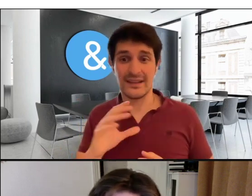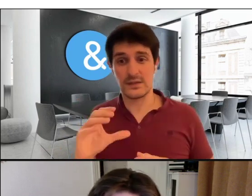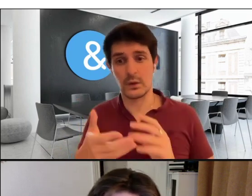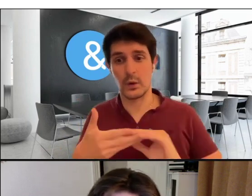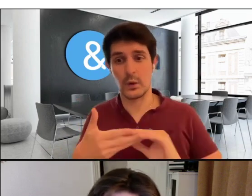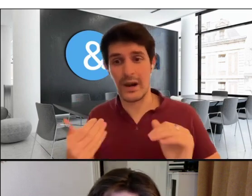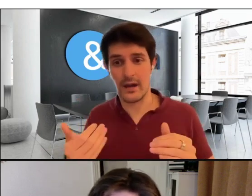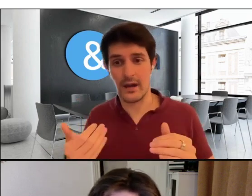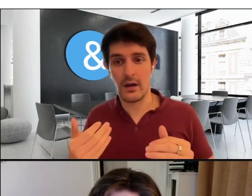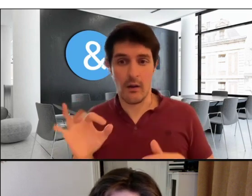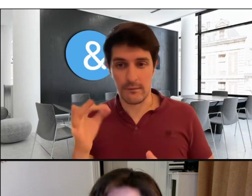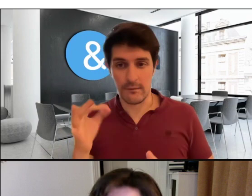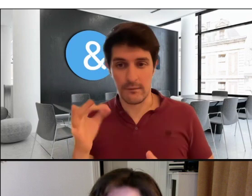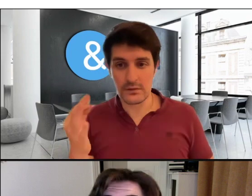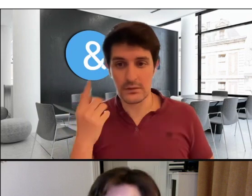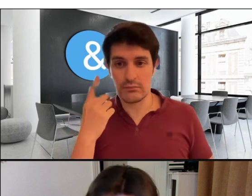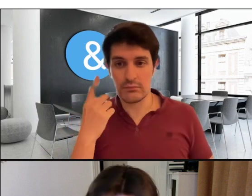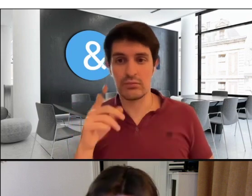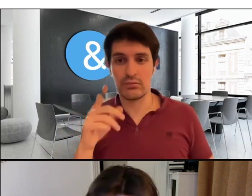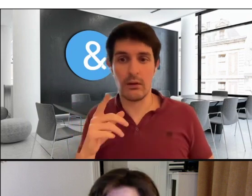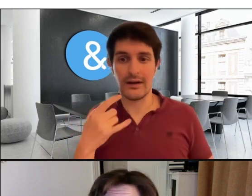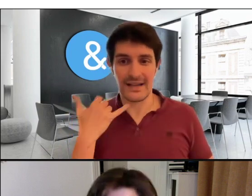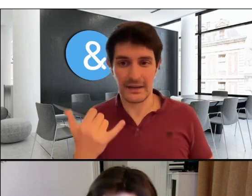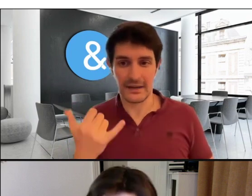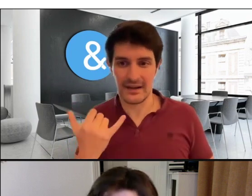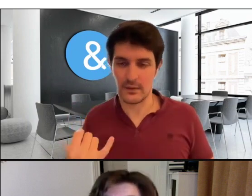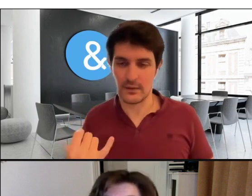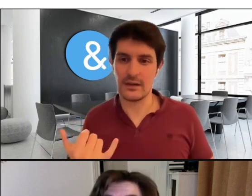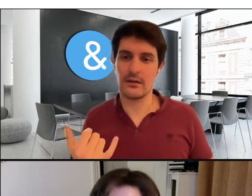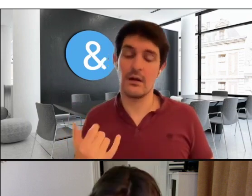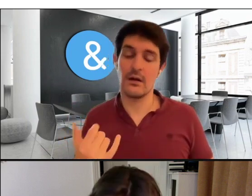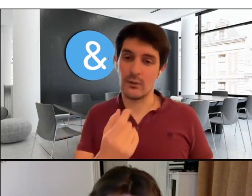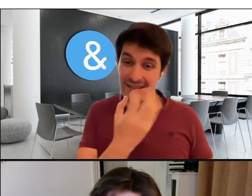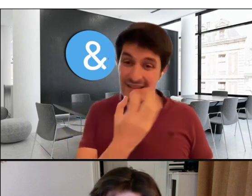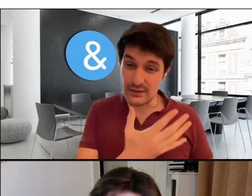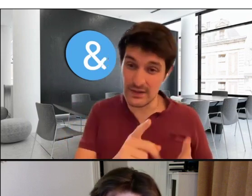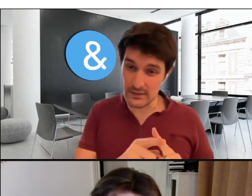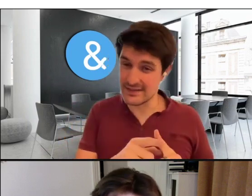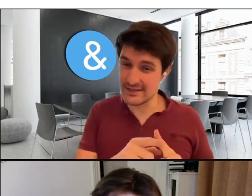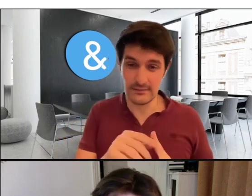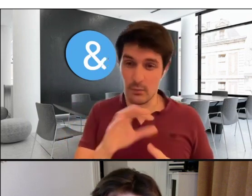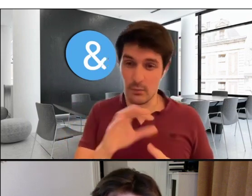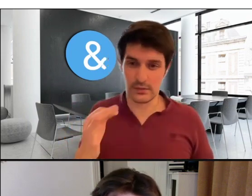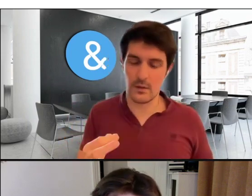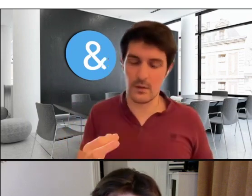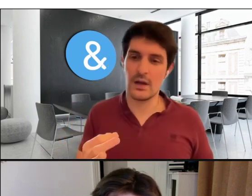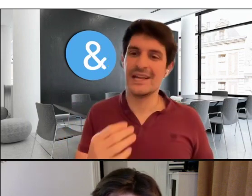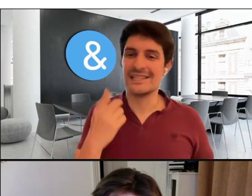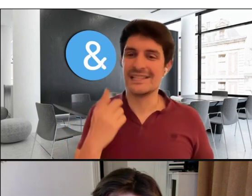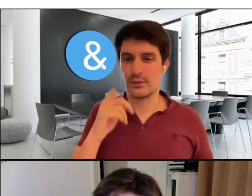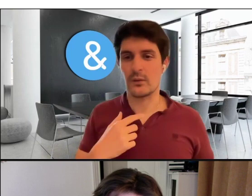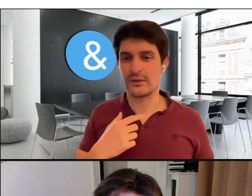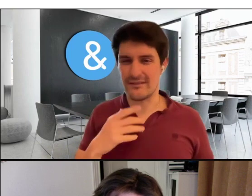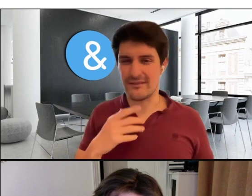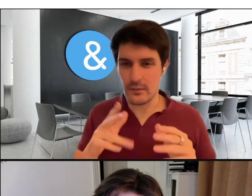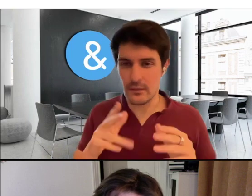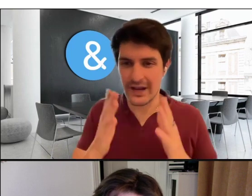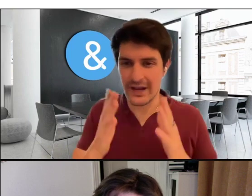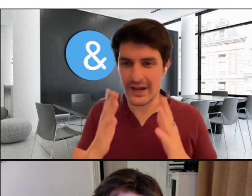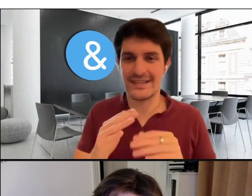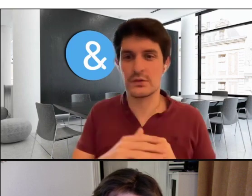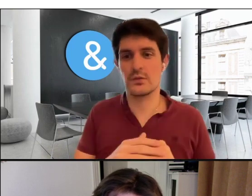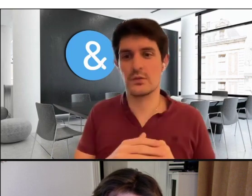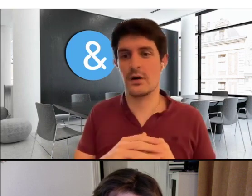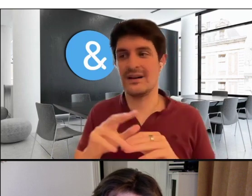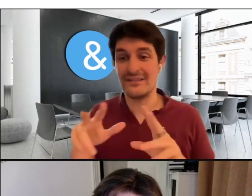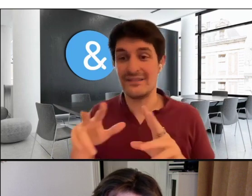centres relais en Mmh. France pour les appels téléphoniques, aux États-Unis aussi, 100%. C'est pour ça qu'on a vraiment focalisé